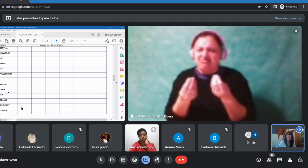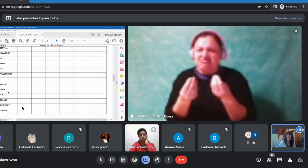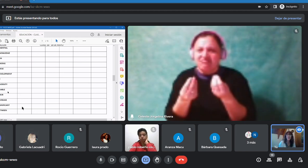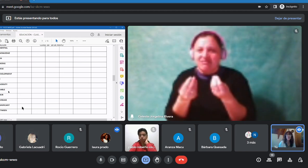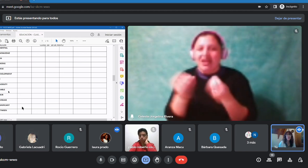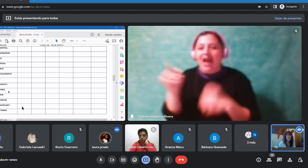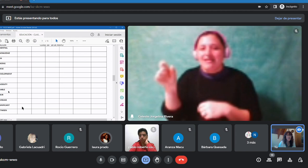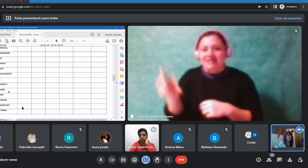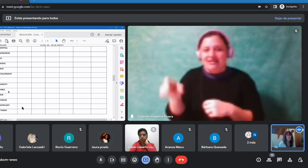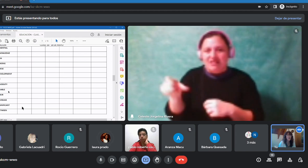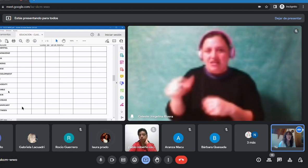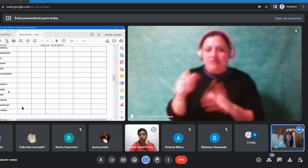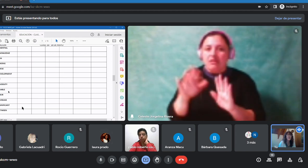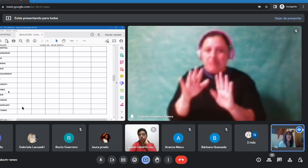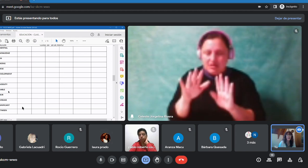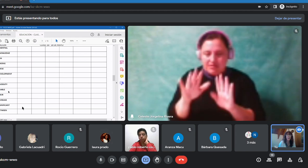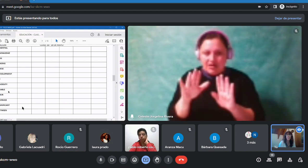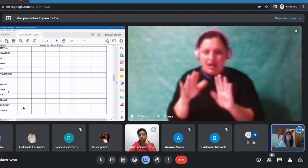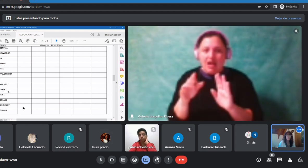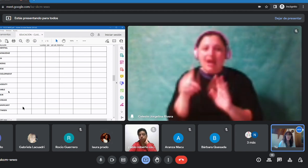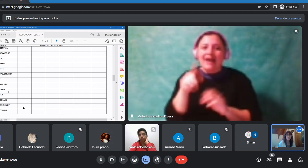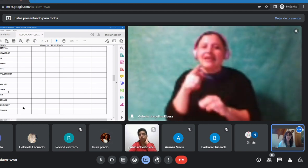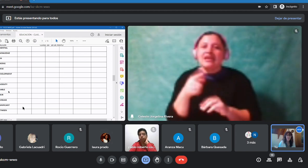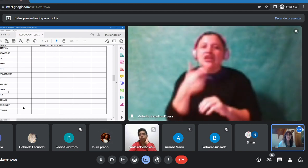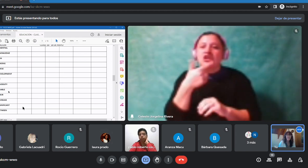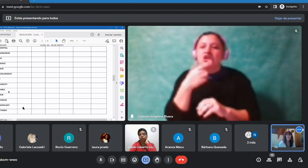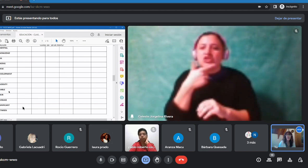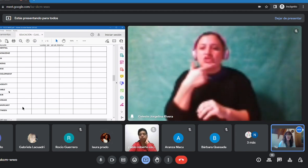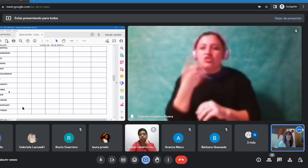Acá no tiene sufijo. ¿Qué tiene?